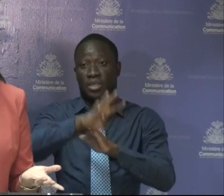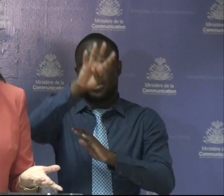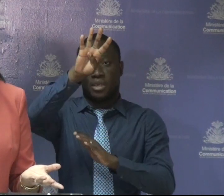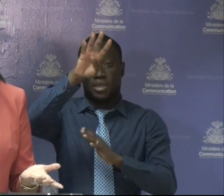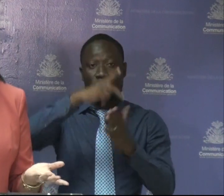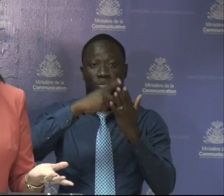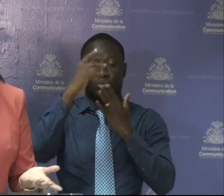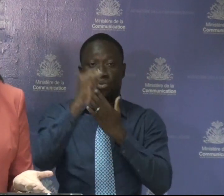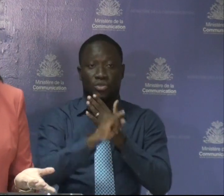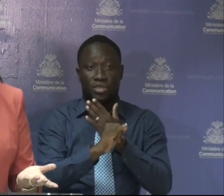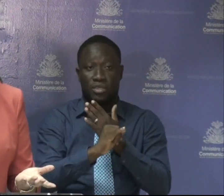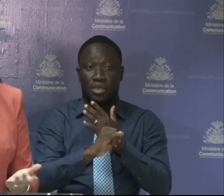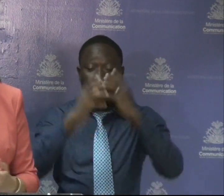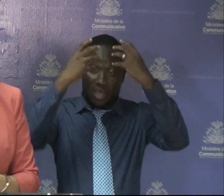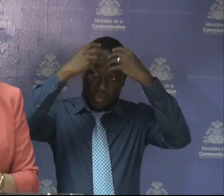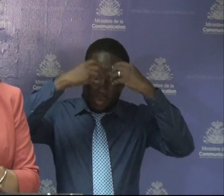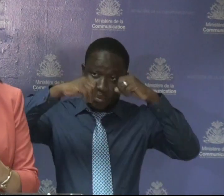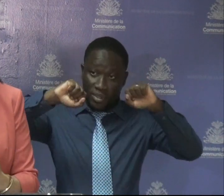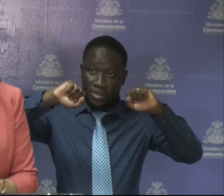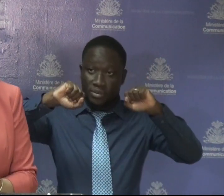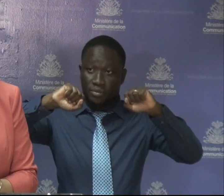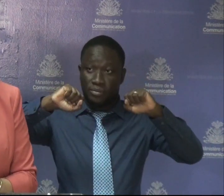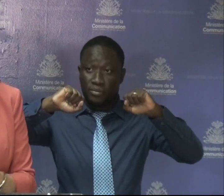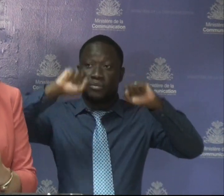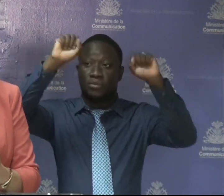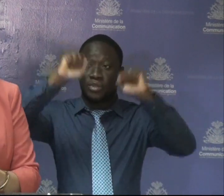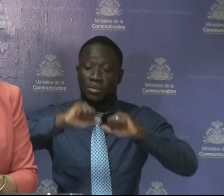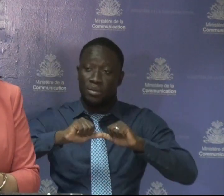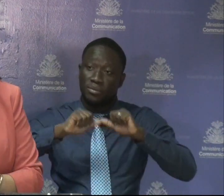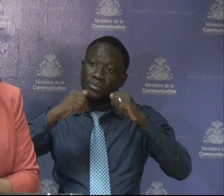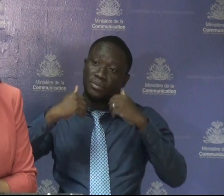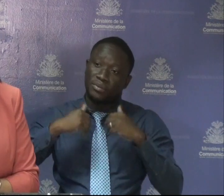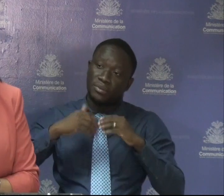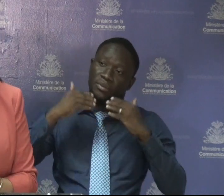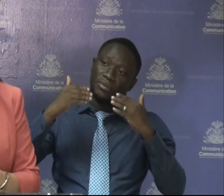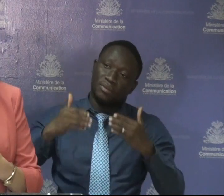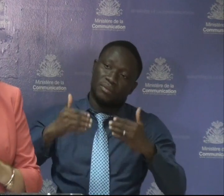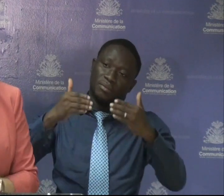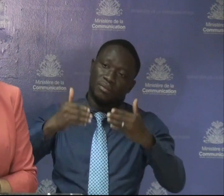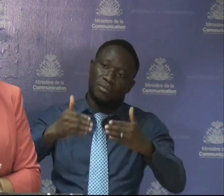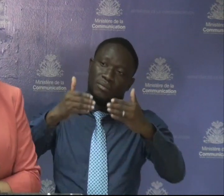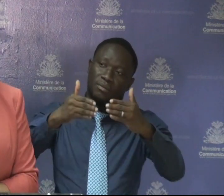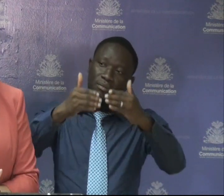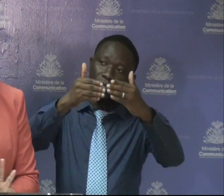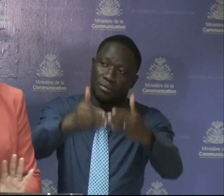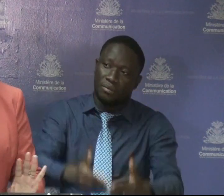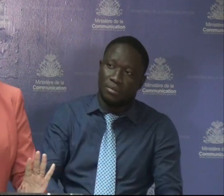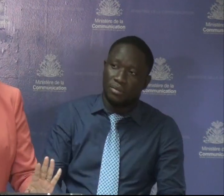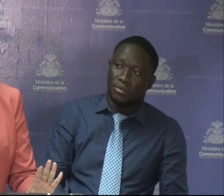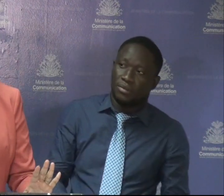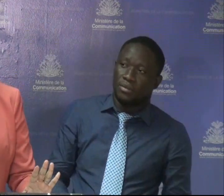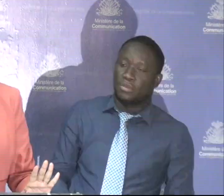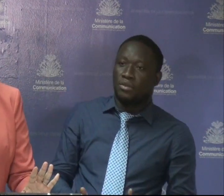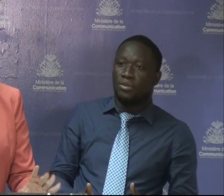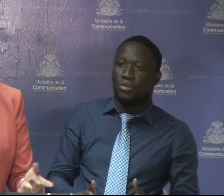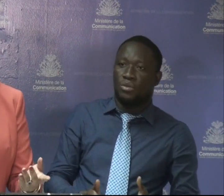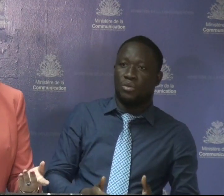projets au président de la République de façon à ce que vraiment qu'on puisse continuer, qu'on puisse avancer et au moins